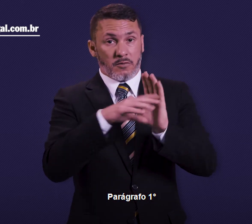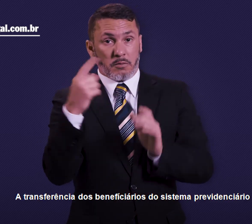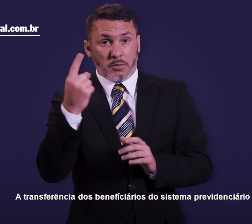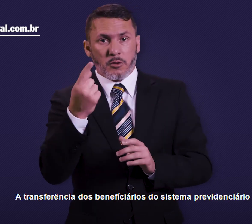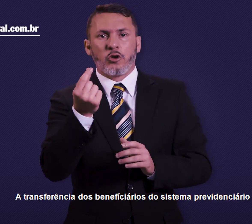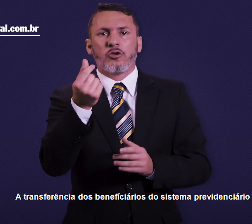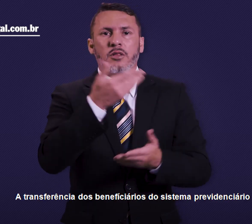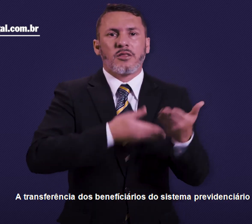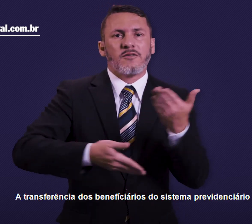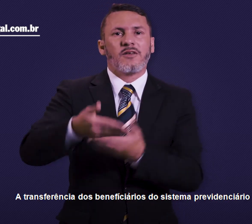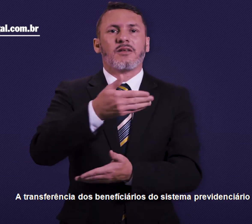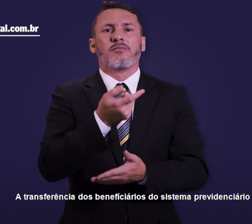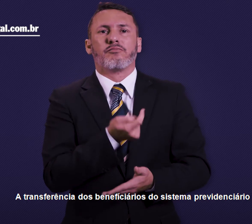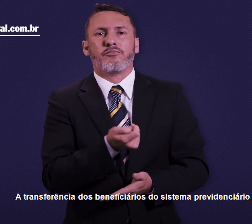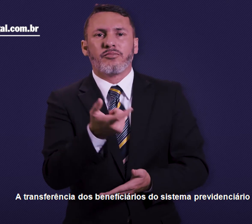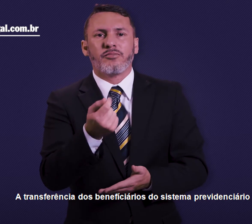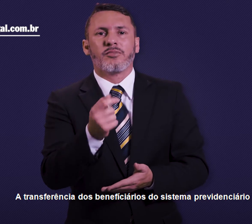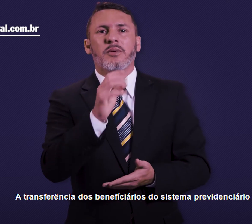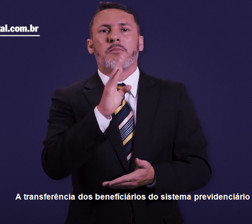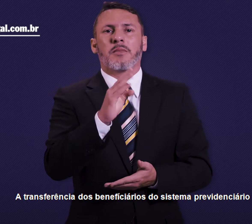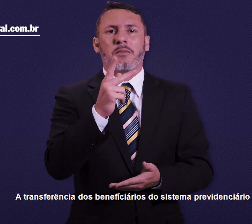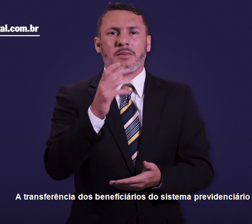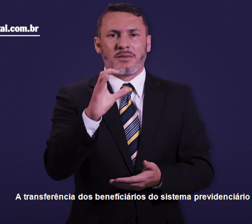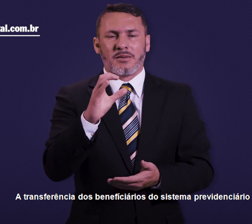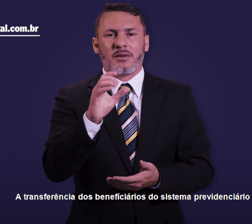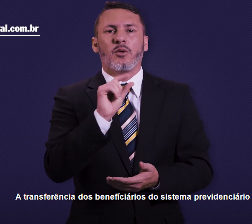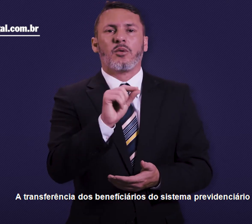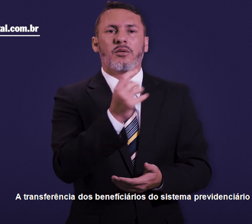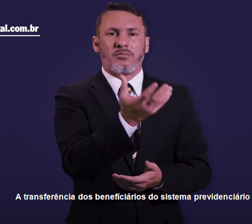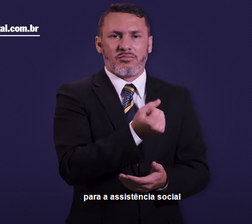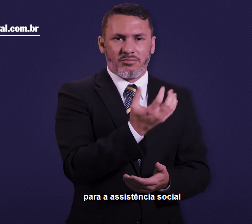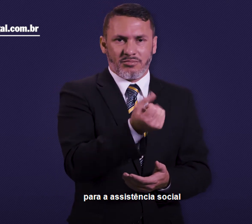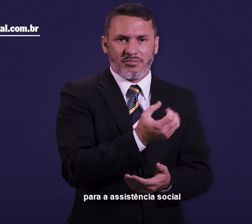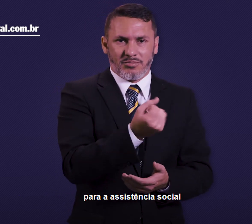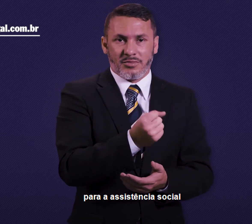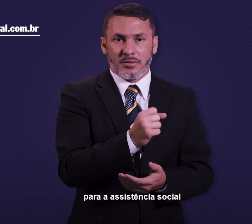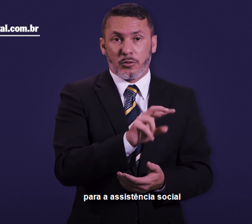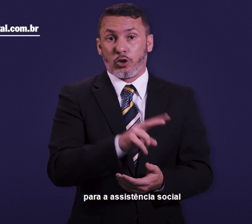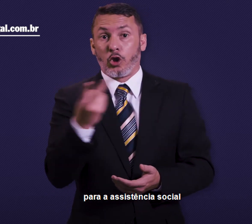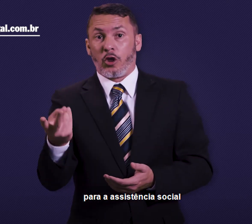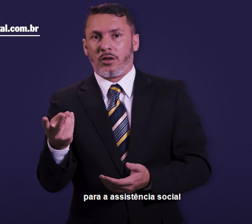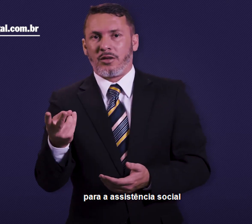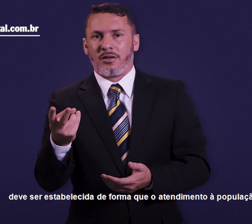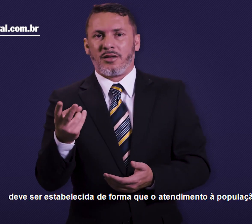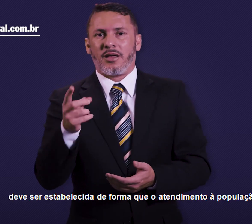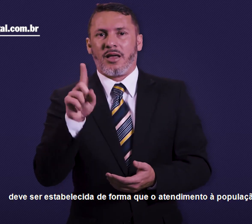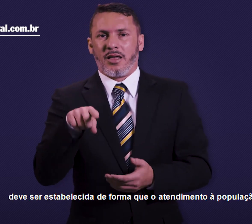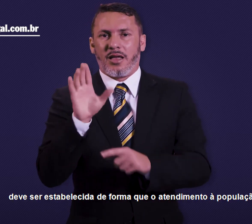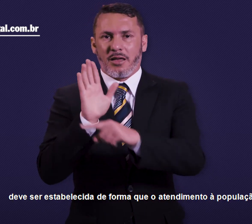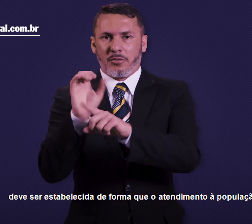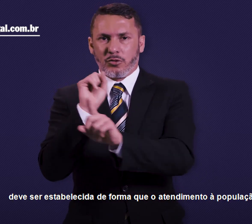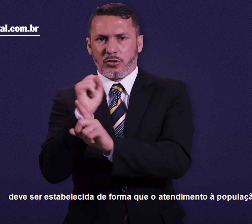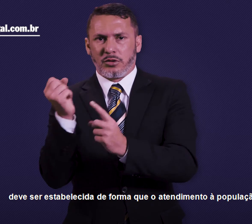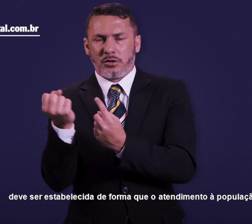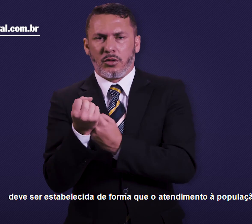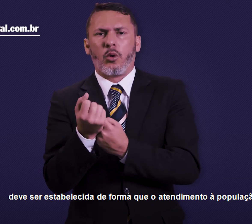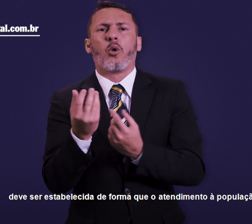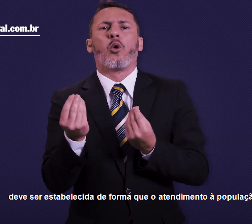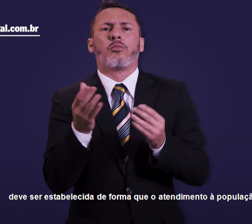A transferência dos beneficiários do sistema previdenciário para a assistência social deve ser estabelecida de forma que o